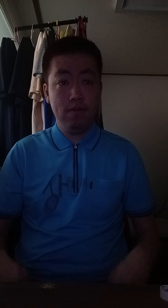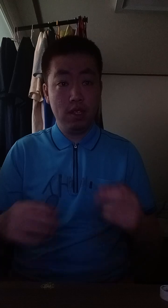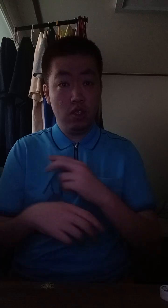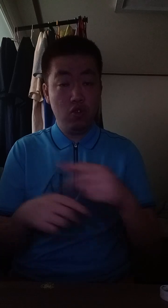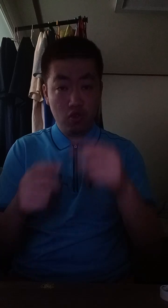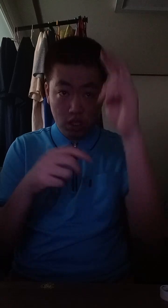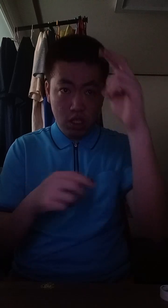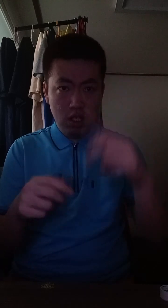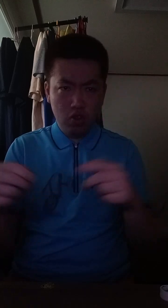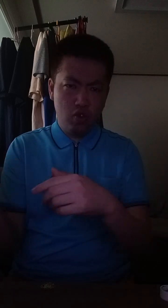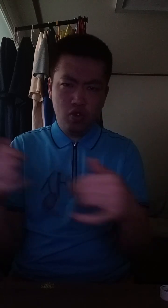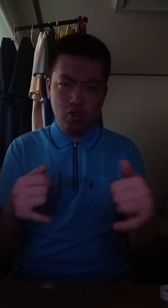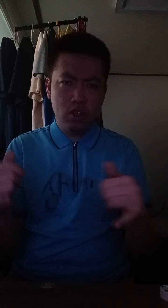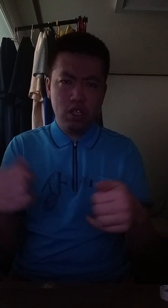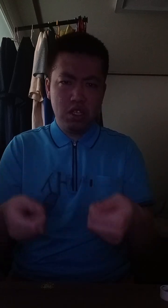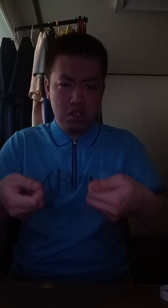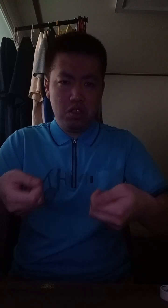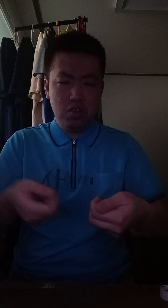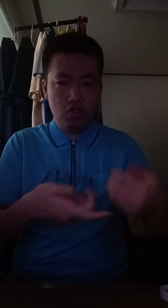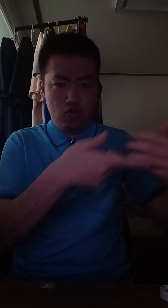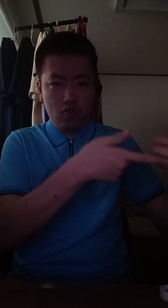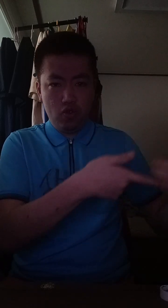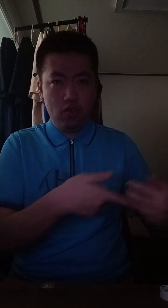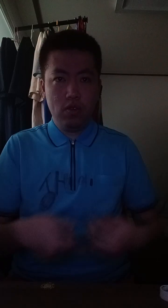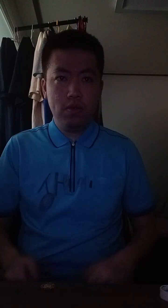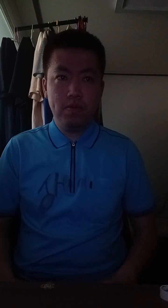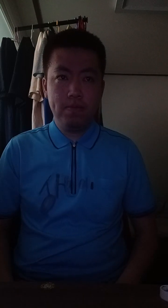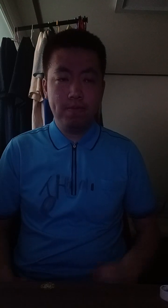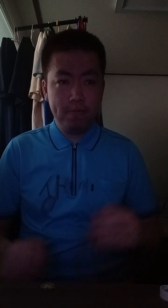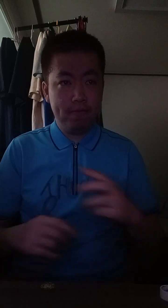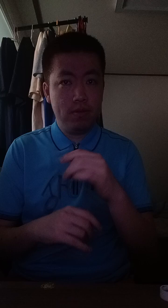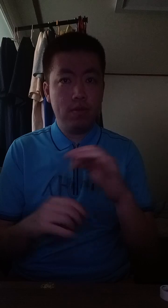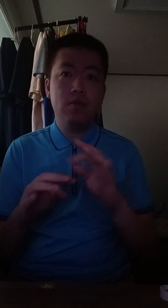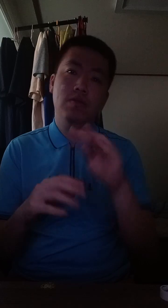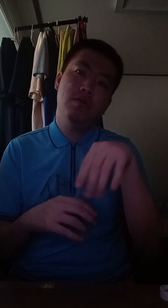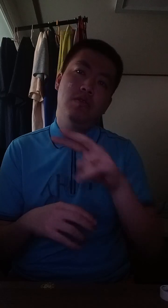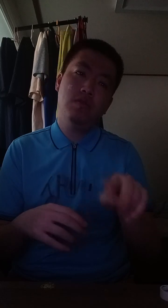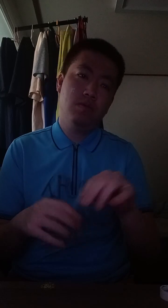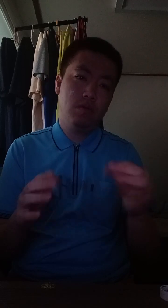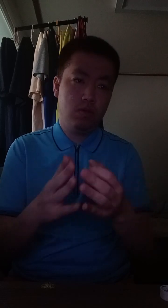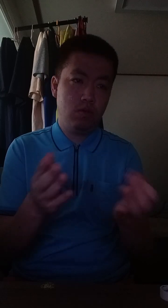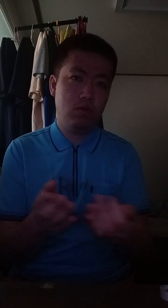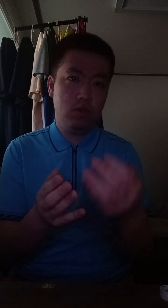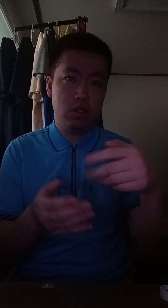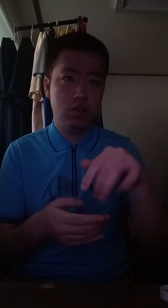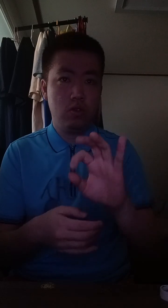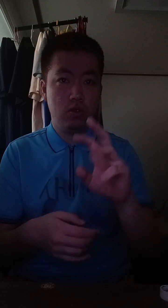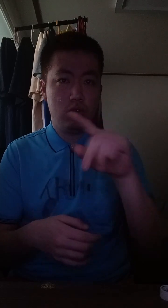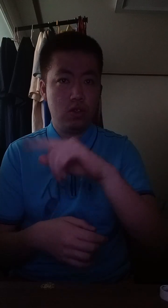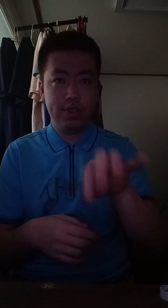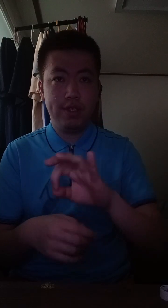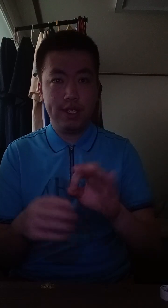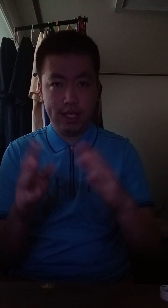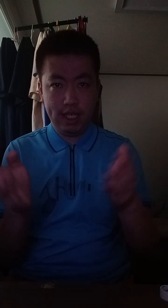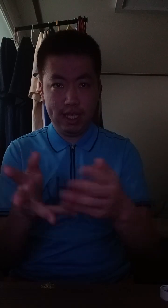소방대원들이 쓰러진 남성을 들것에 실어 구조합니다. 어제 저녁 5시 20분쯤 서울 금천구청역 인근 지하철